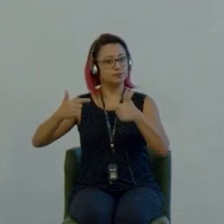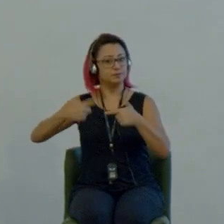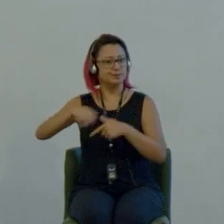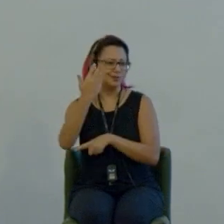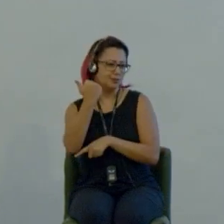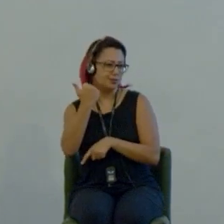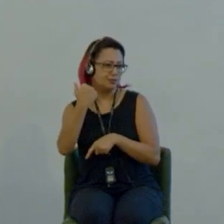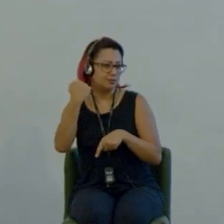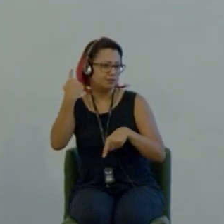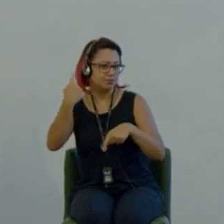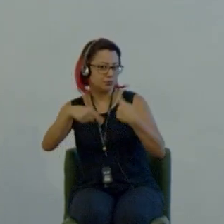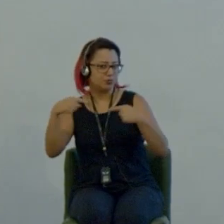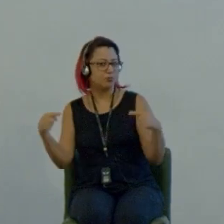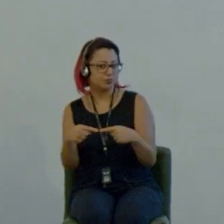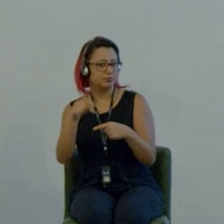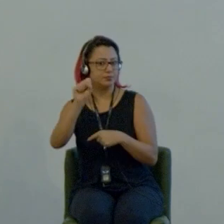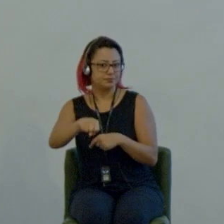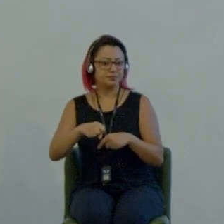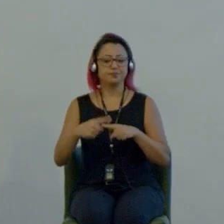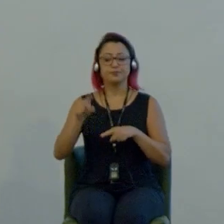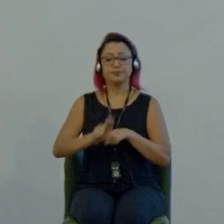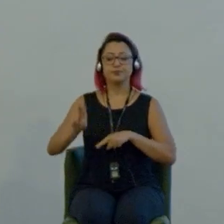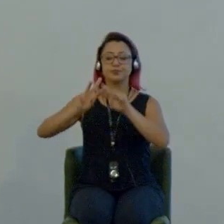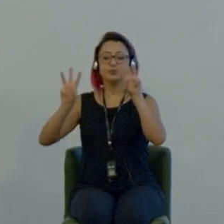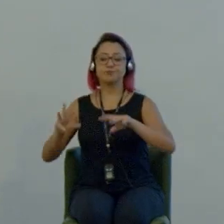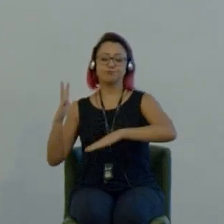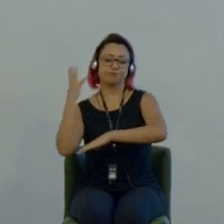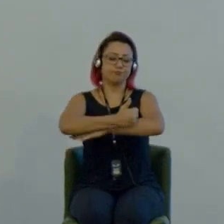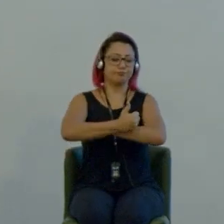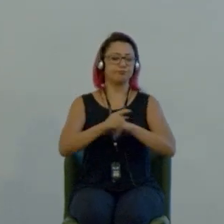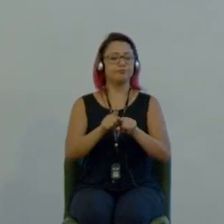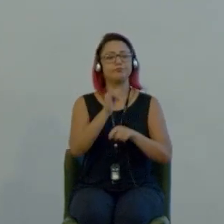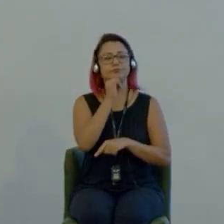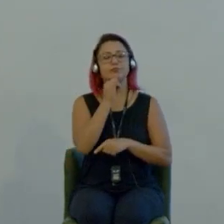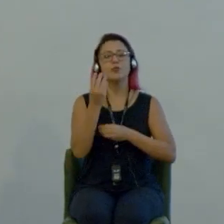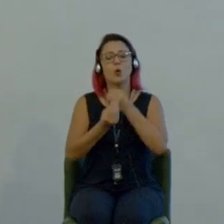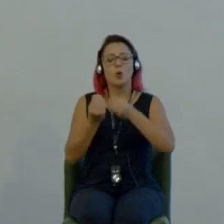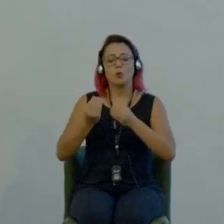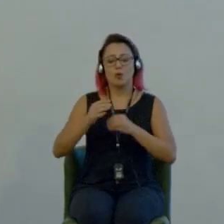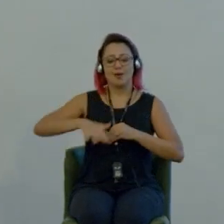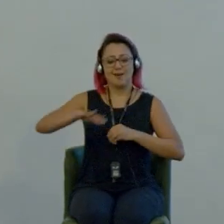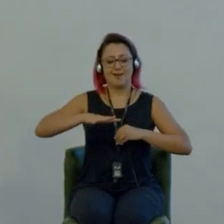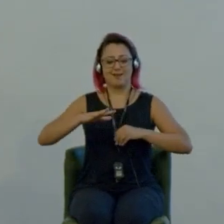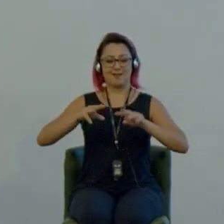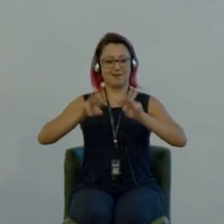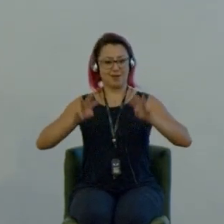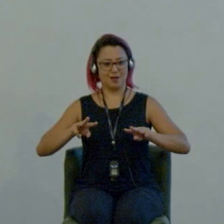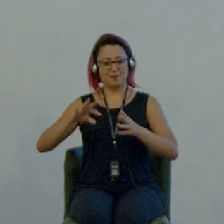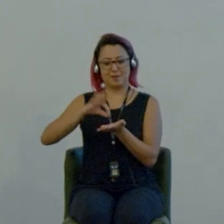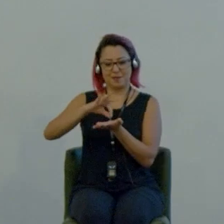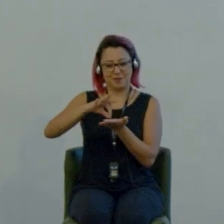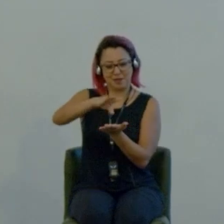Est-ce qu'on peut hériter de l'histoire de la cartographie? Ou plutôt, comment hériter